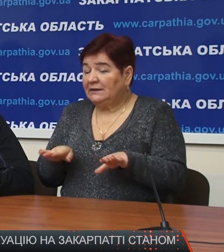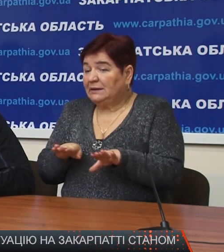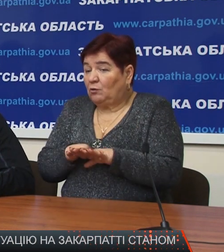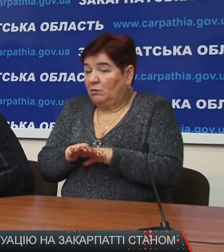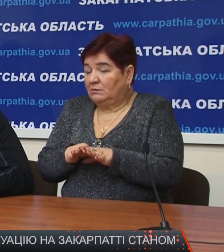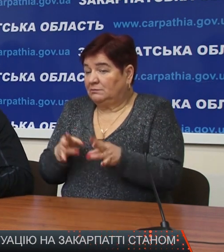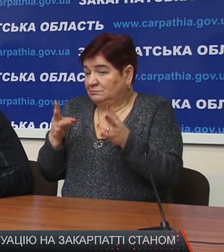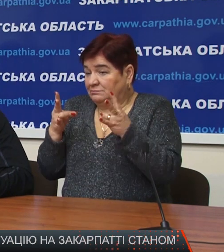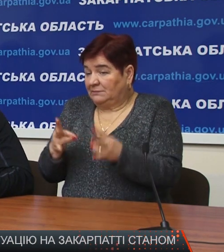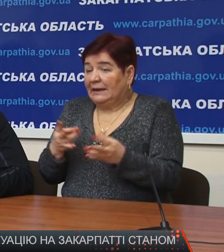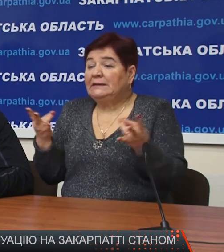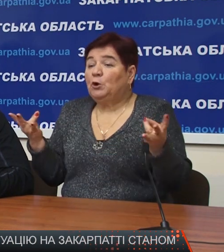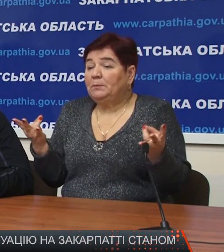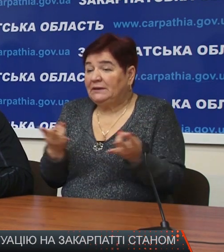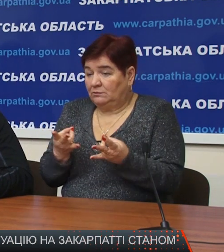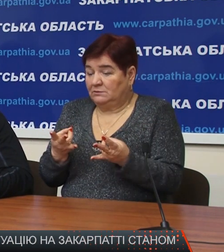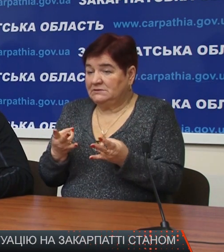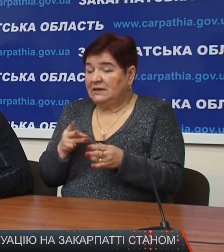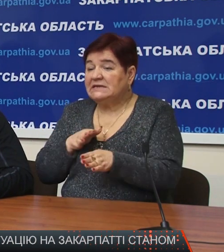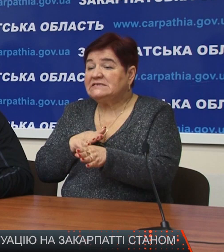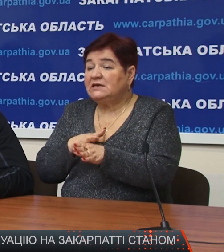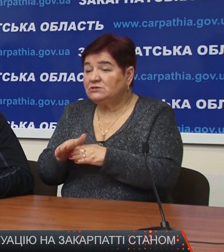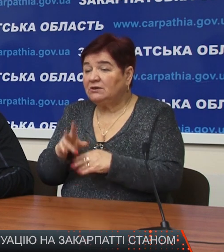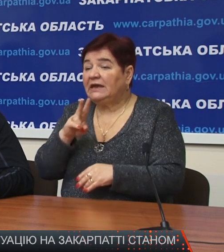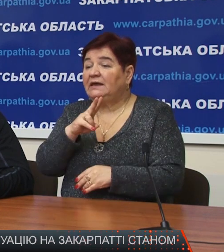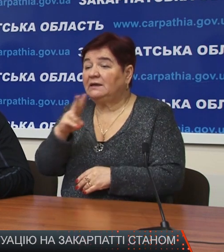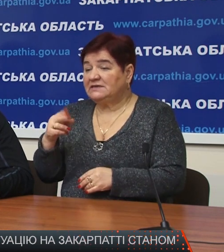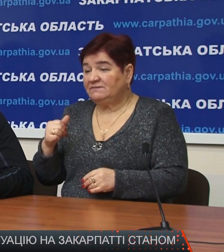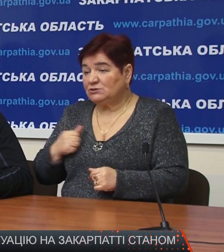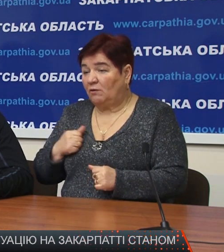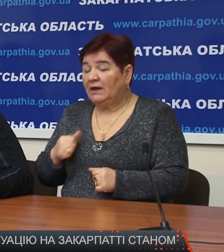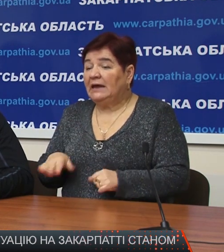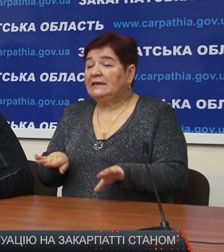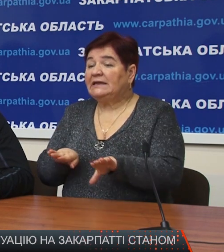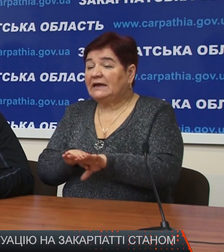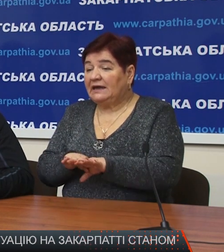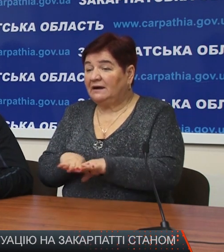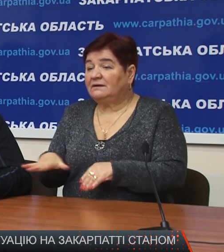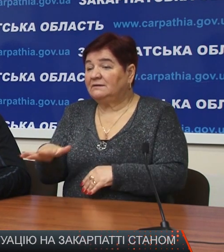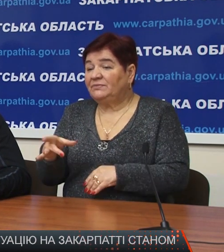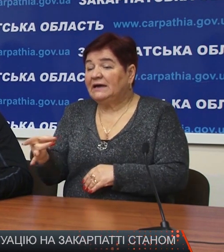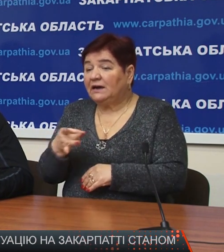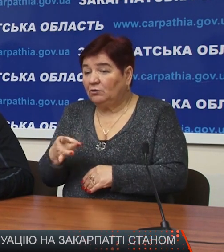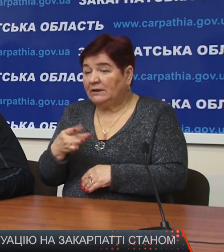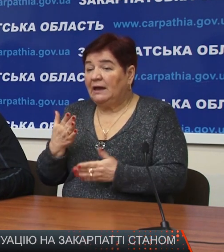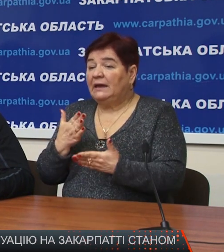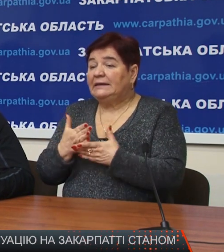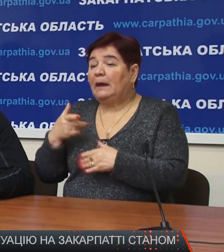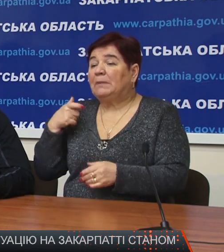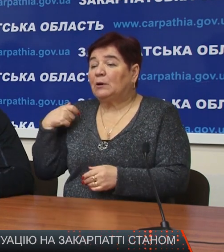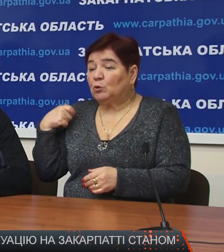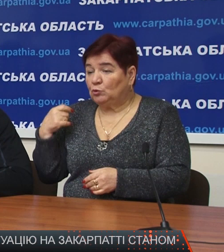стратегічного необхідності здійснювати якісь військові дії саме на таких районах. Плюс є прикордонні